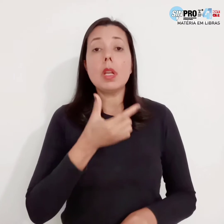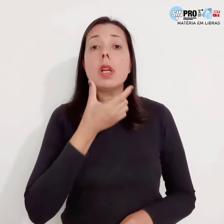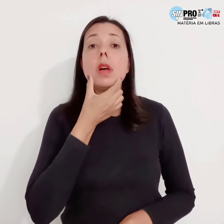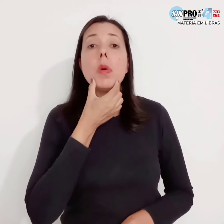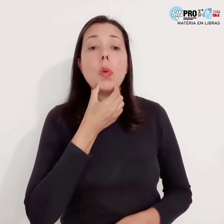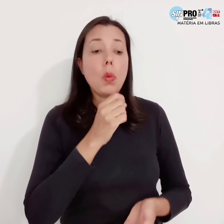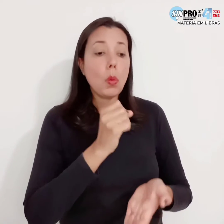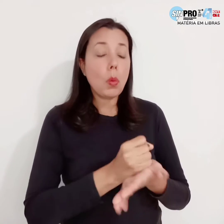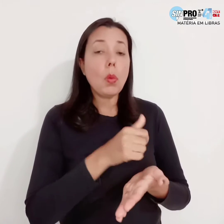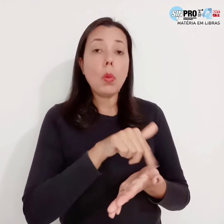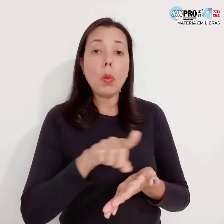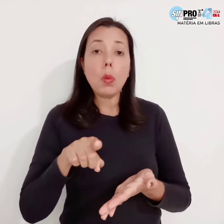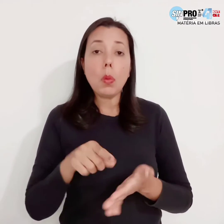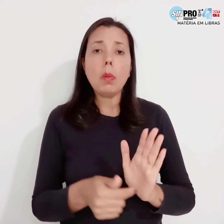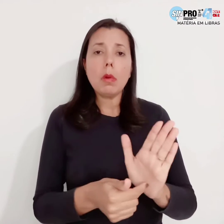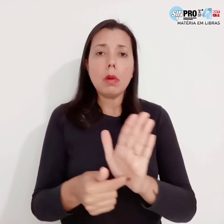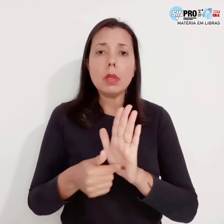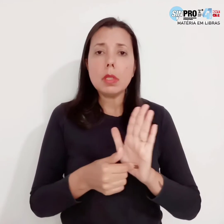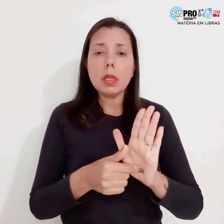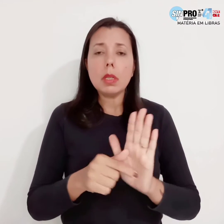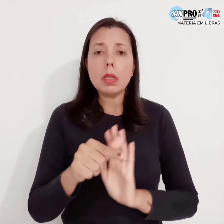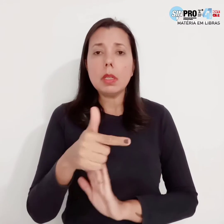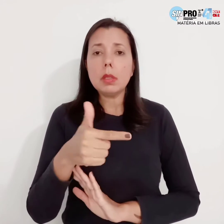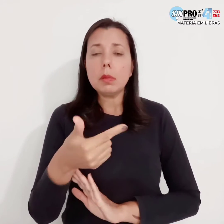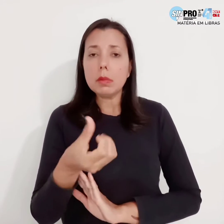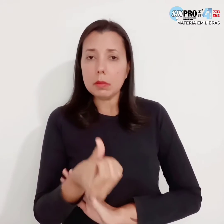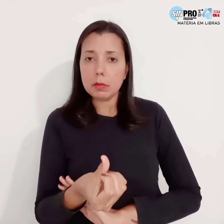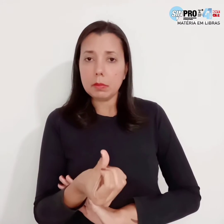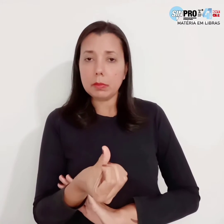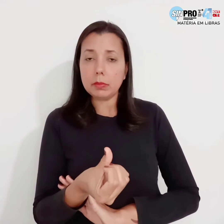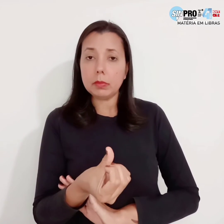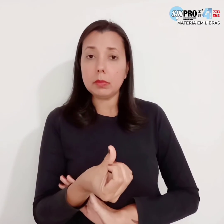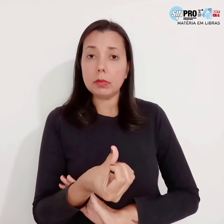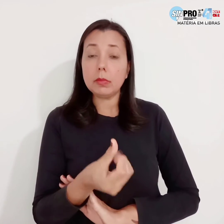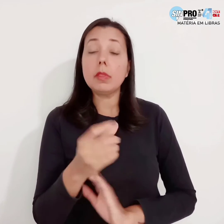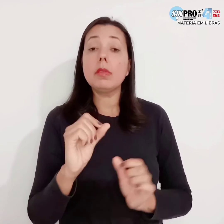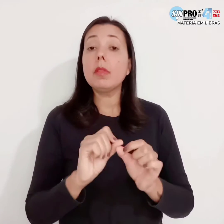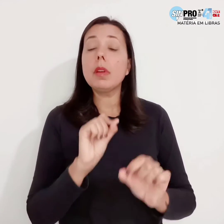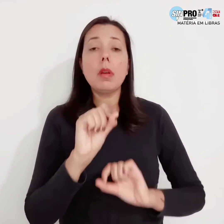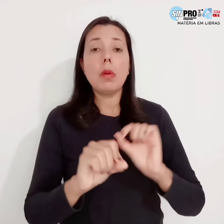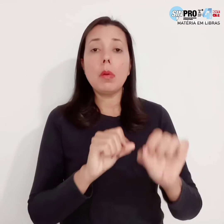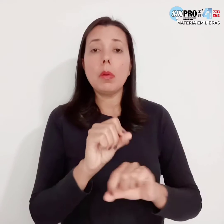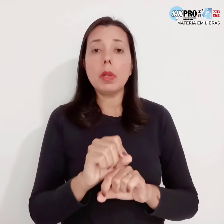neoliberal, imposta em 2016, fez